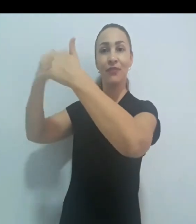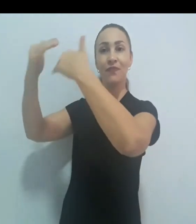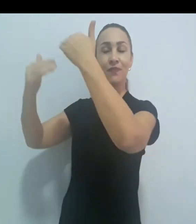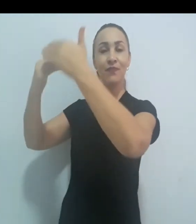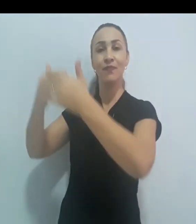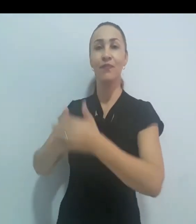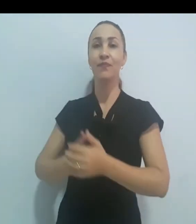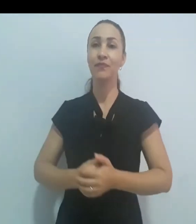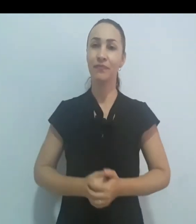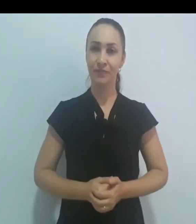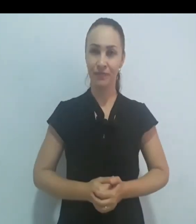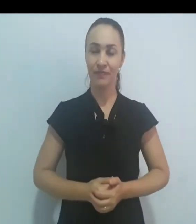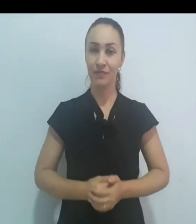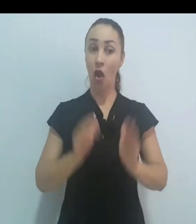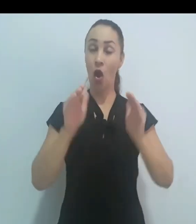surda.